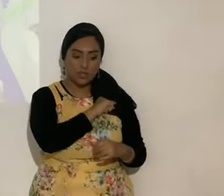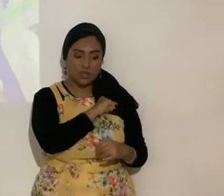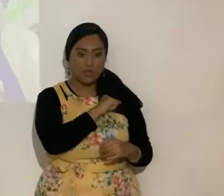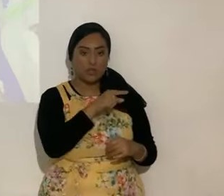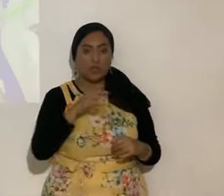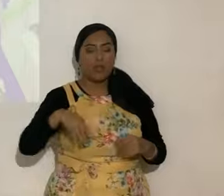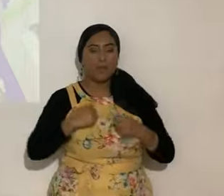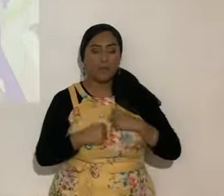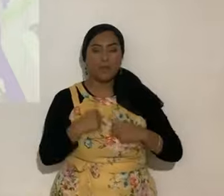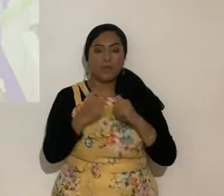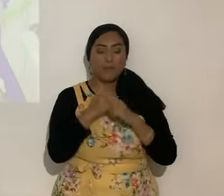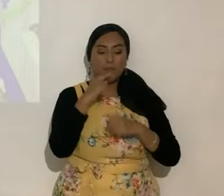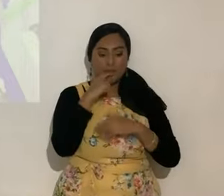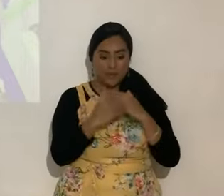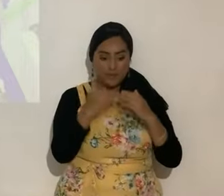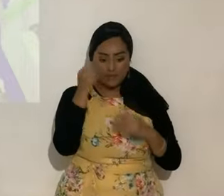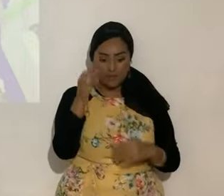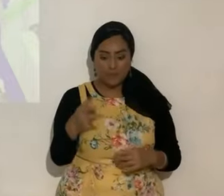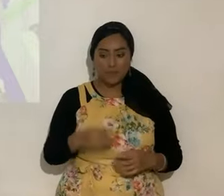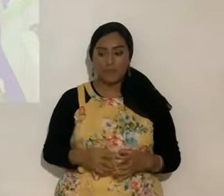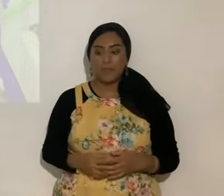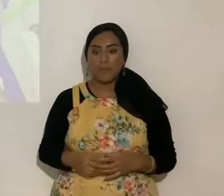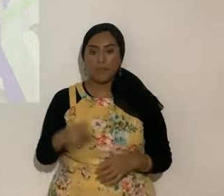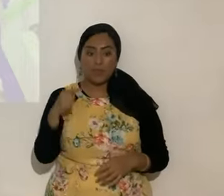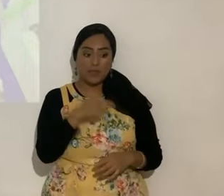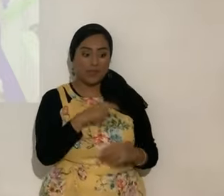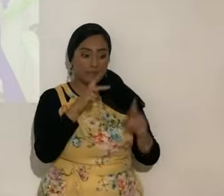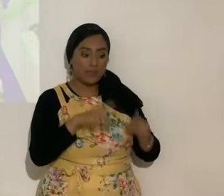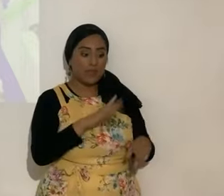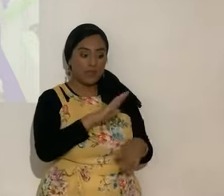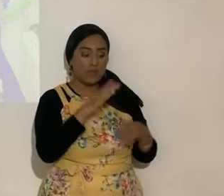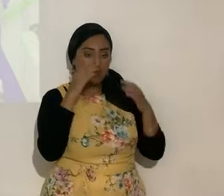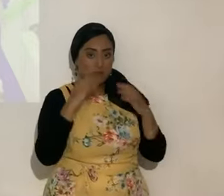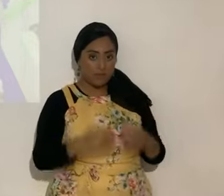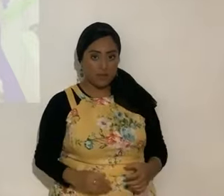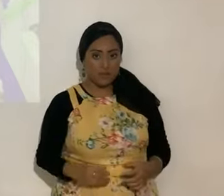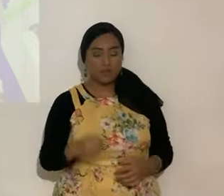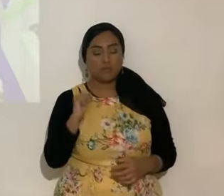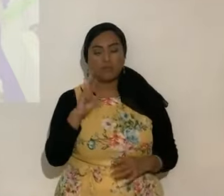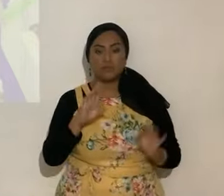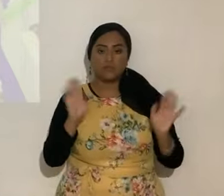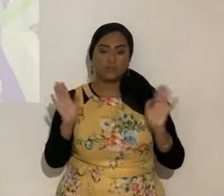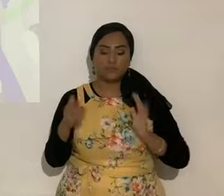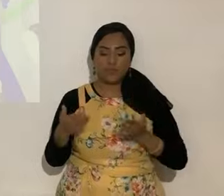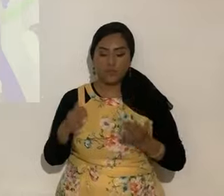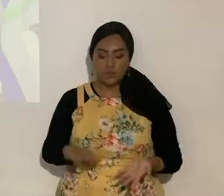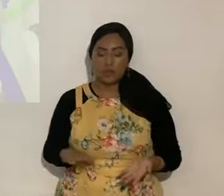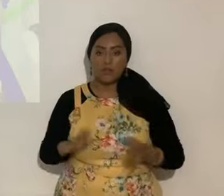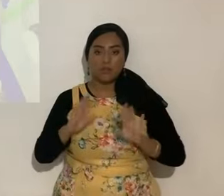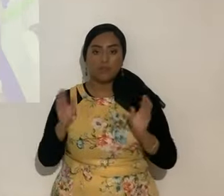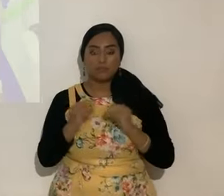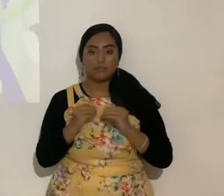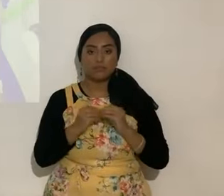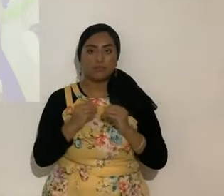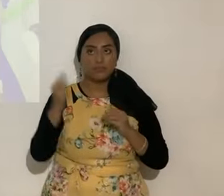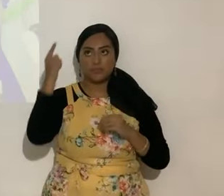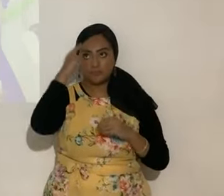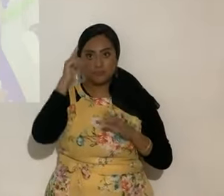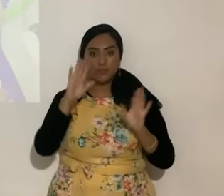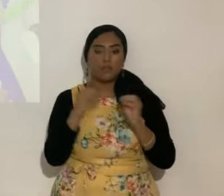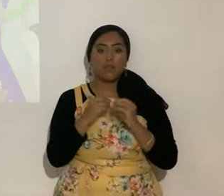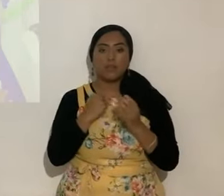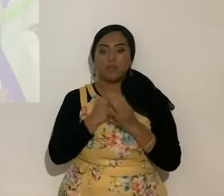sido lavado, con la sangre de Yeshua, Mashiach, entonces, esa persona, su cuerpo, ok, ya está muerto, ya no tiene actividad cerebral, ya no